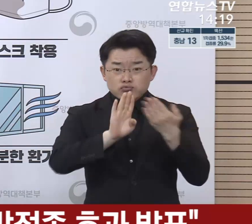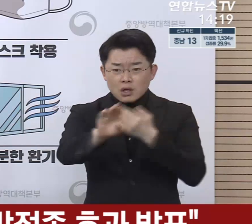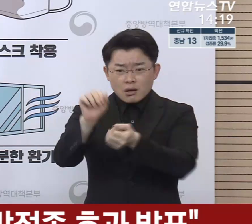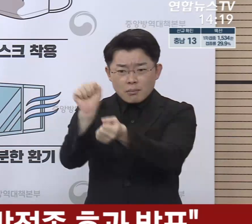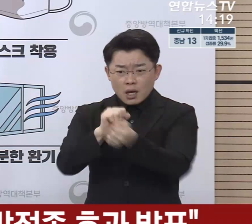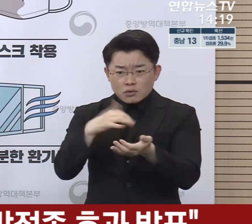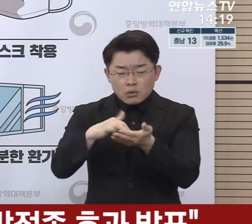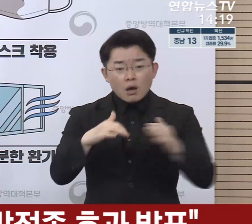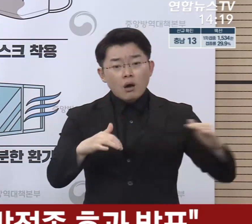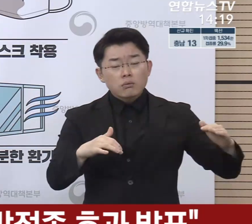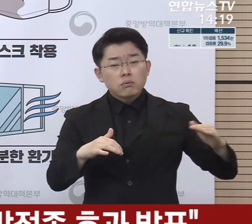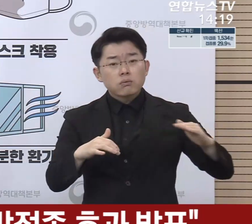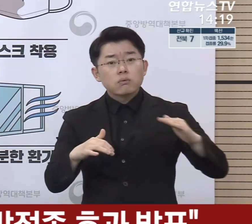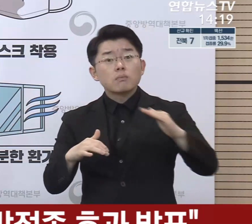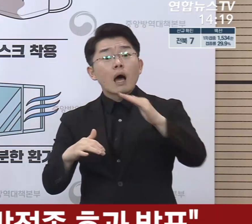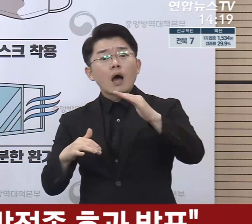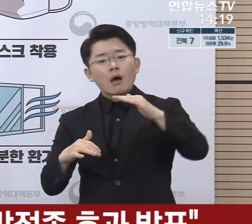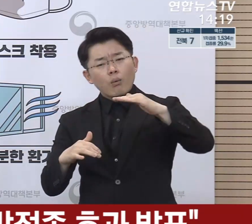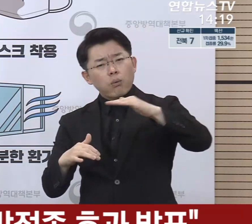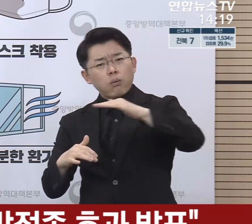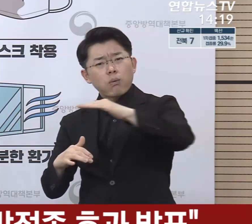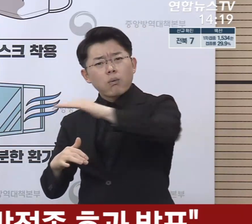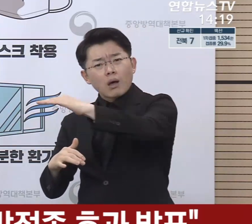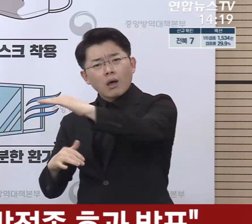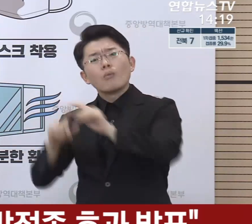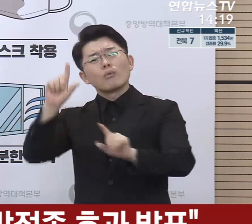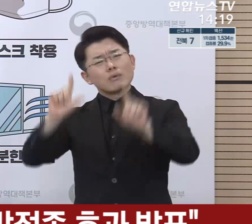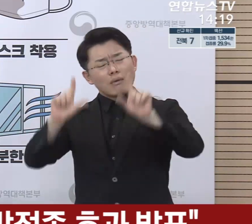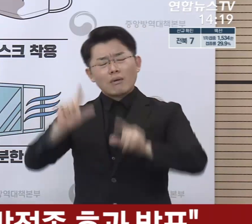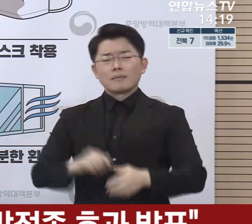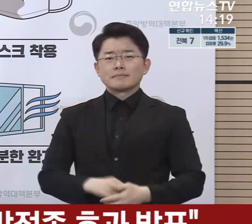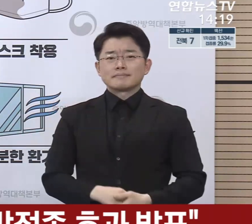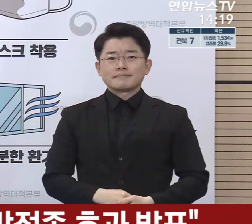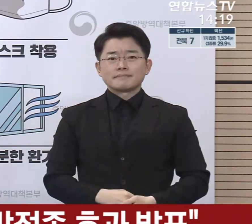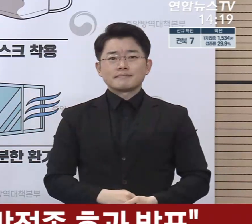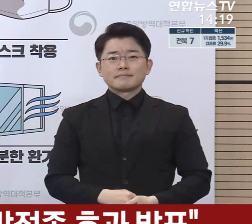증가한 뒤에 계속 정체 상황을 보여주고 있는 그런 상황입니다.